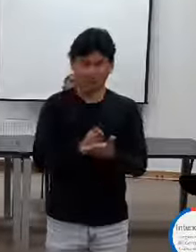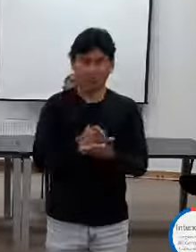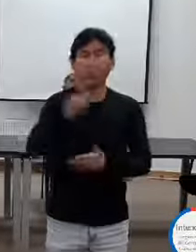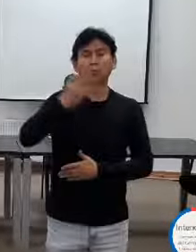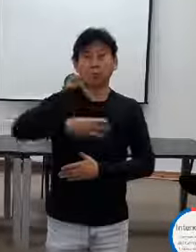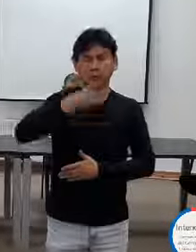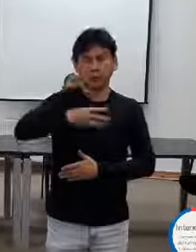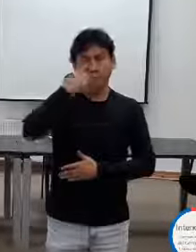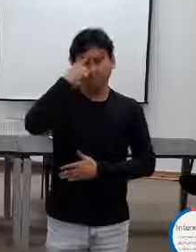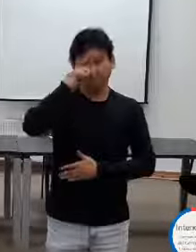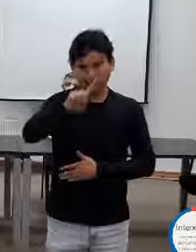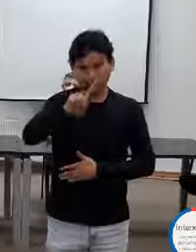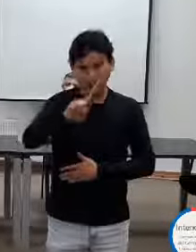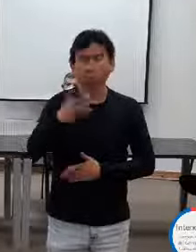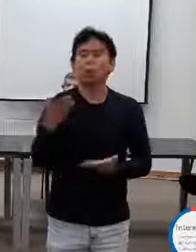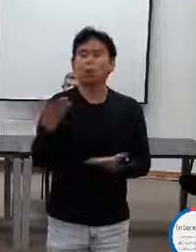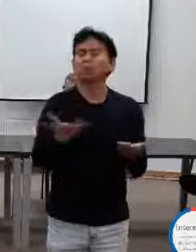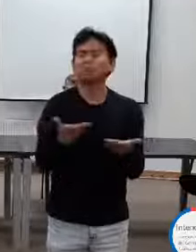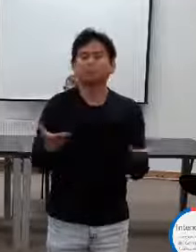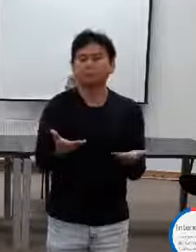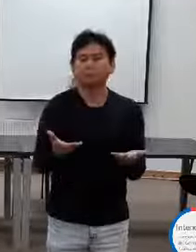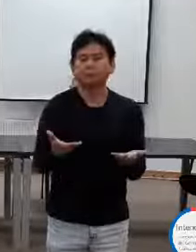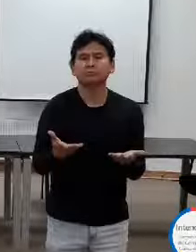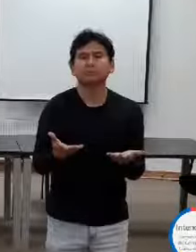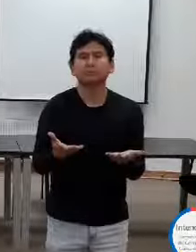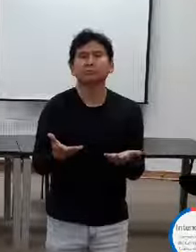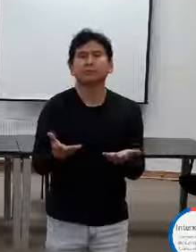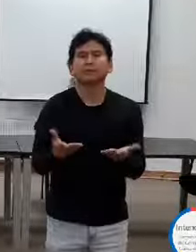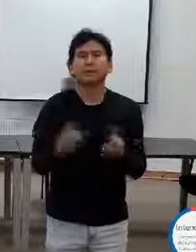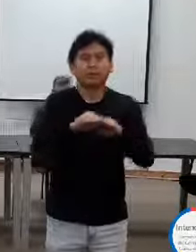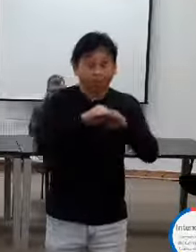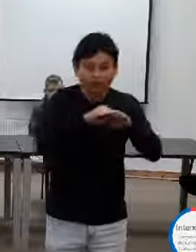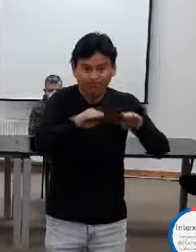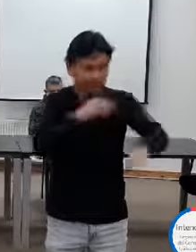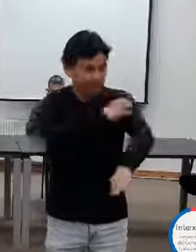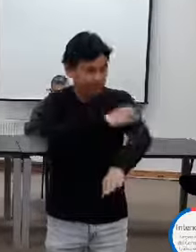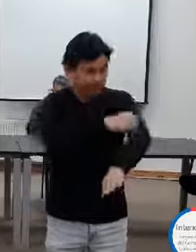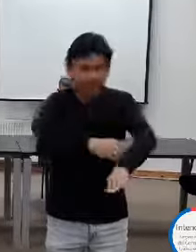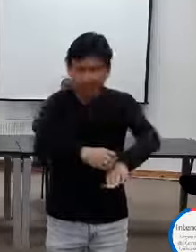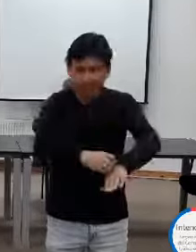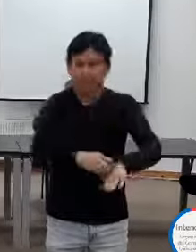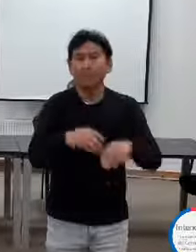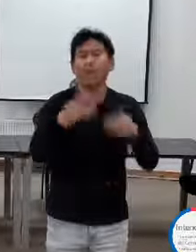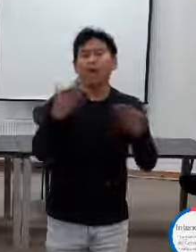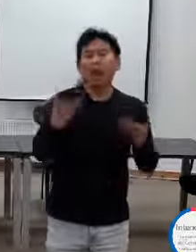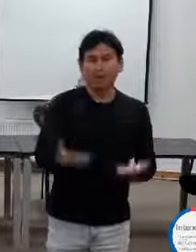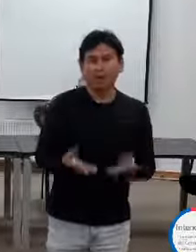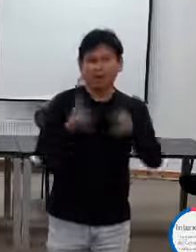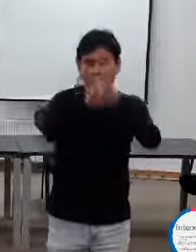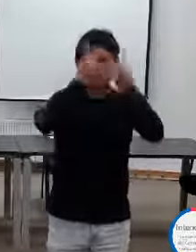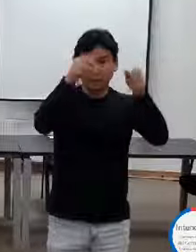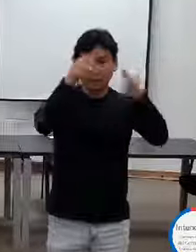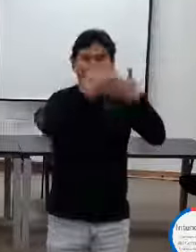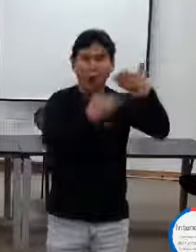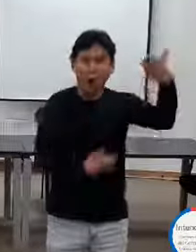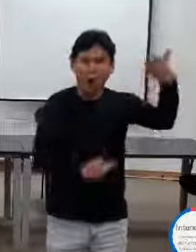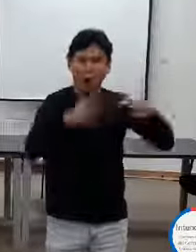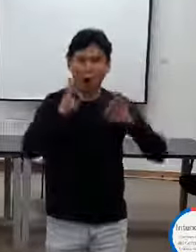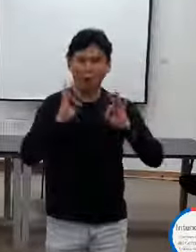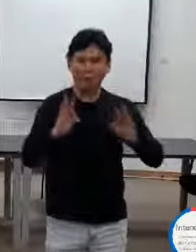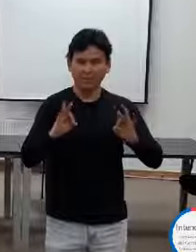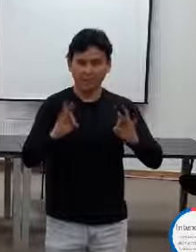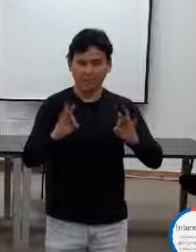Sin embargo, no estaba transversalmente en toda la región. Esta medida sanitaria publicada en el diario oficial,